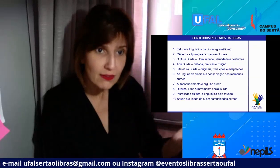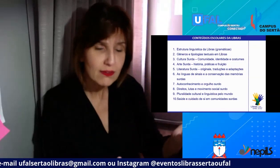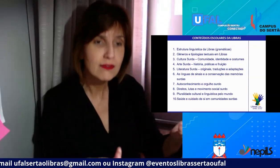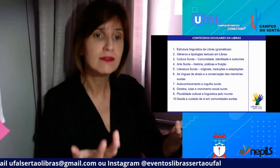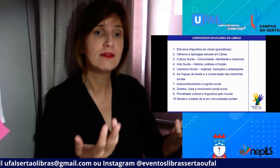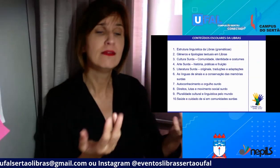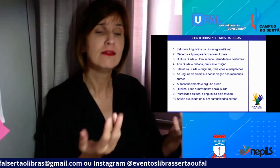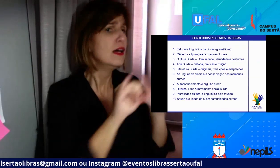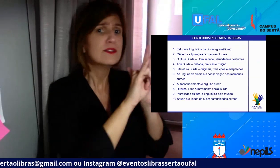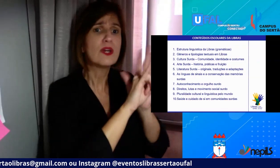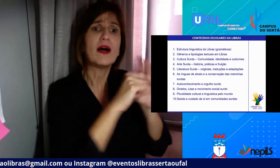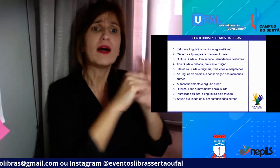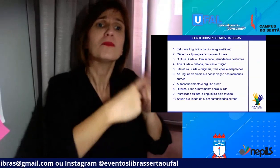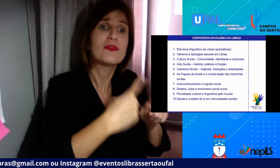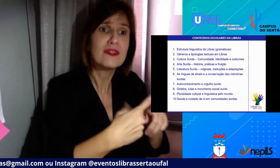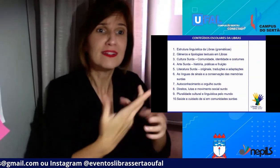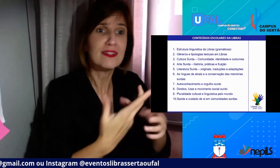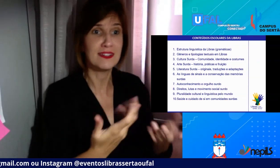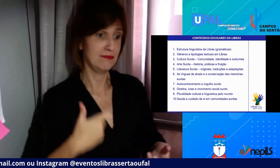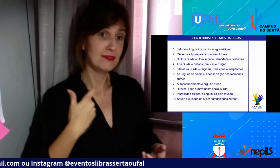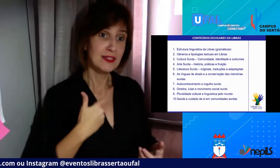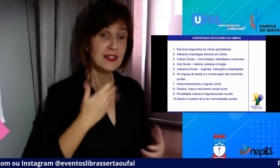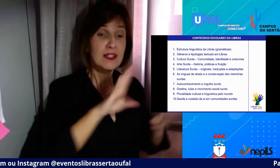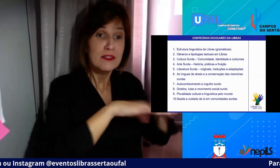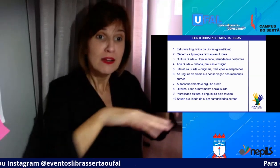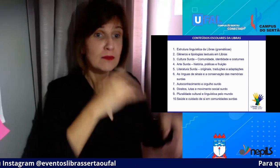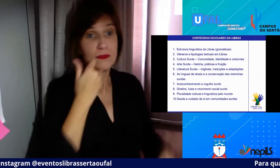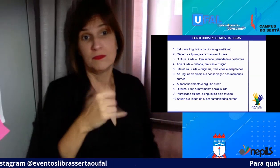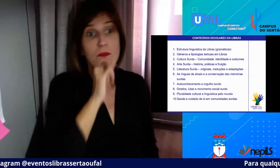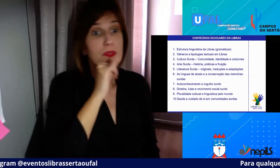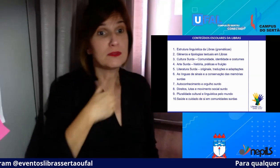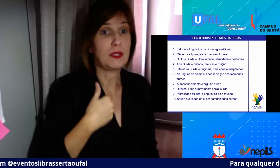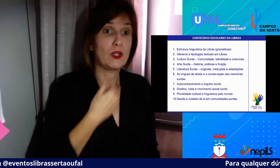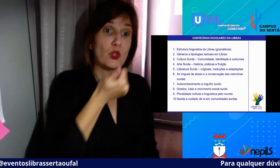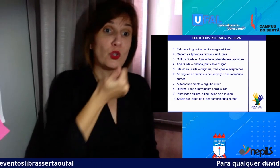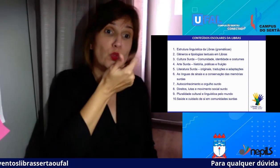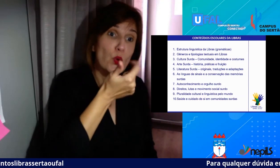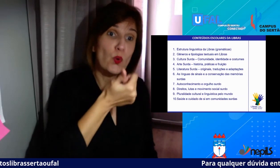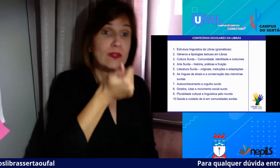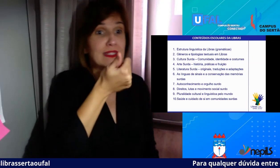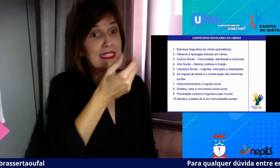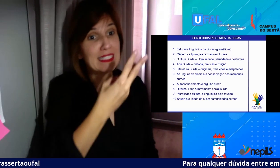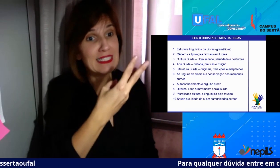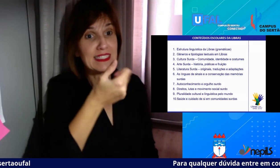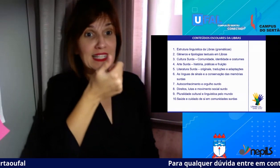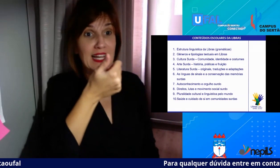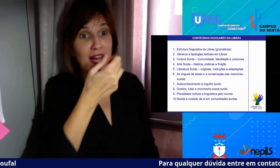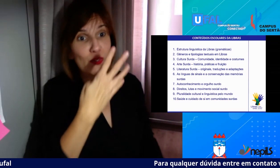comunidade, identidade, costumes, os gêneros, as tipologias